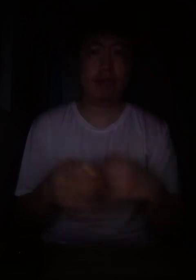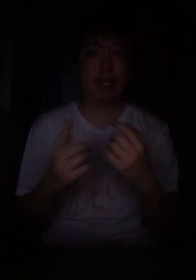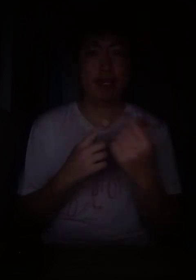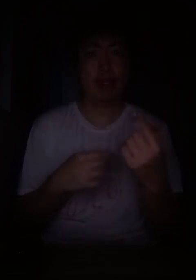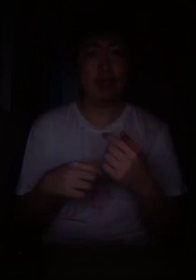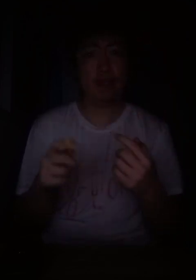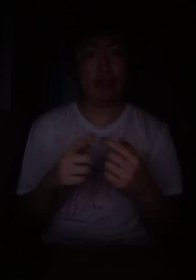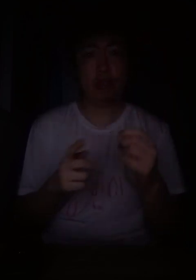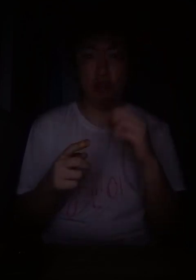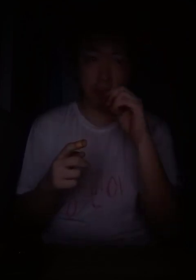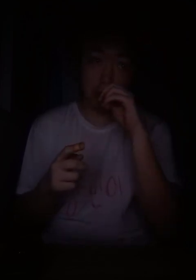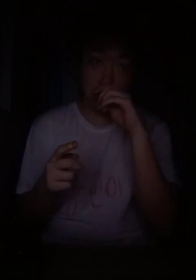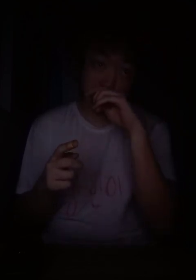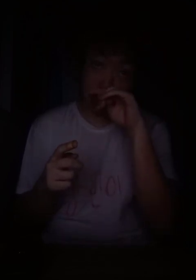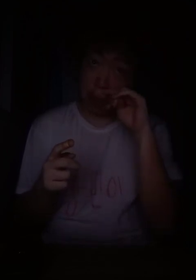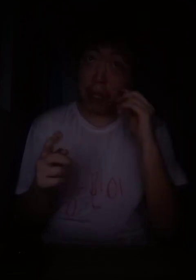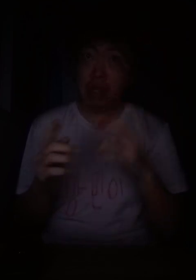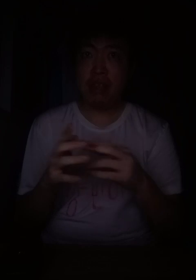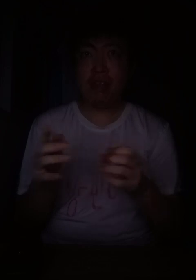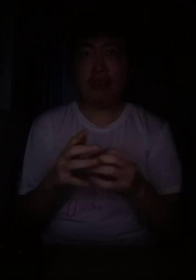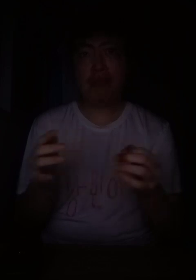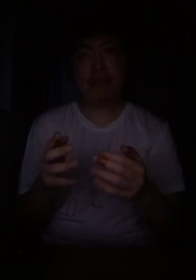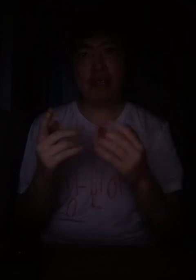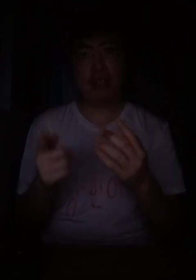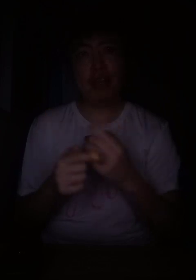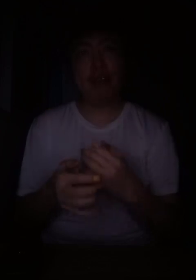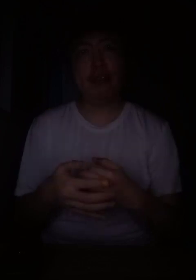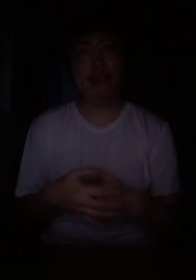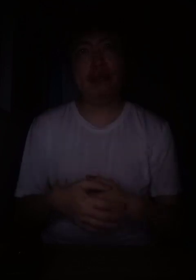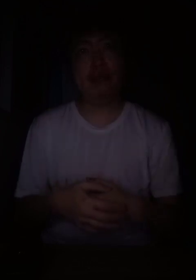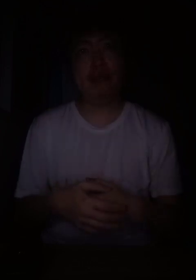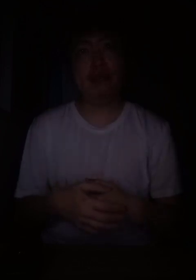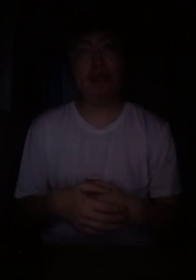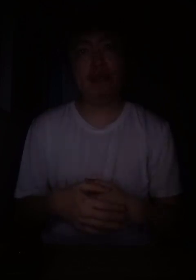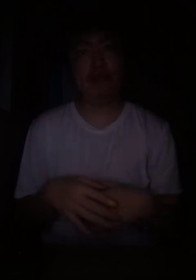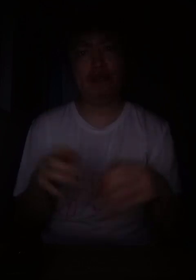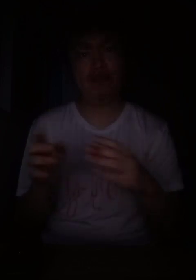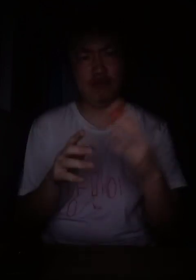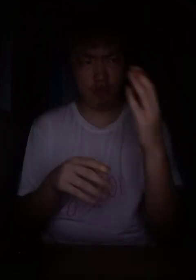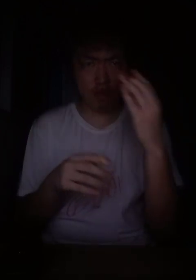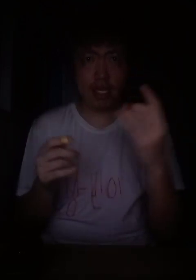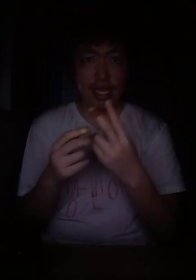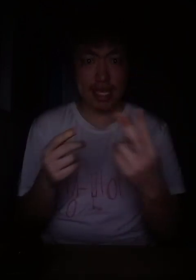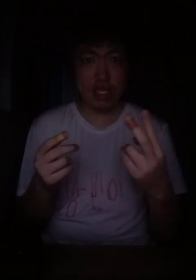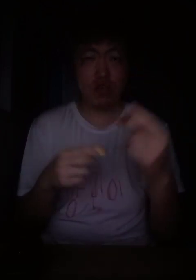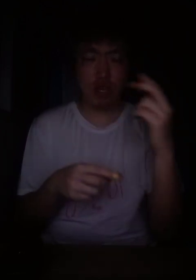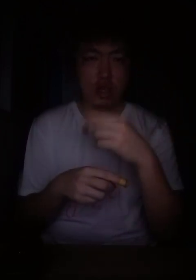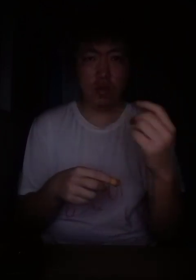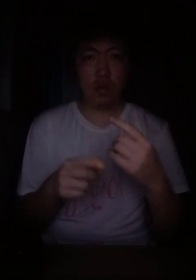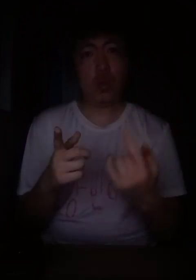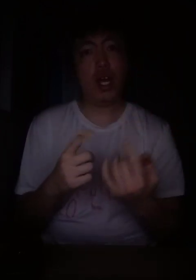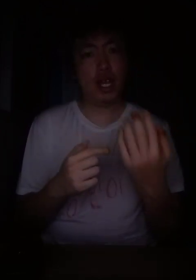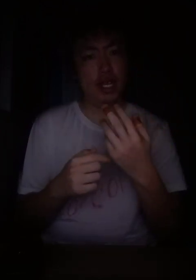이제 교정을 한번 받아보기로 했습니다. 네, 훈련소 생활 2주가 지난 파랑이에게 아주 큰